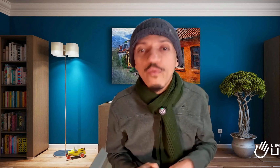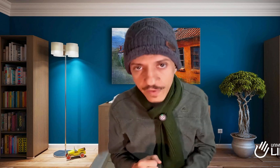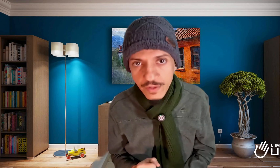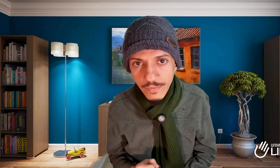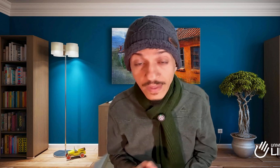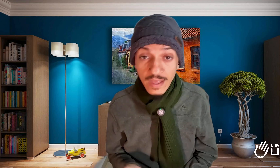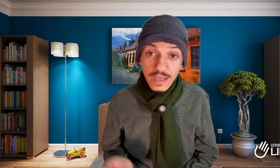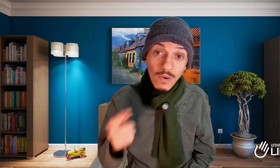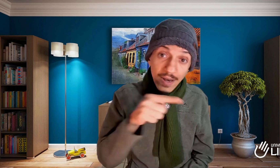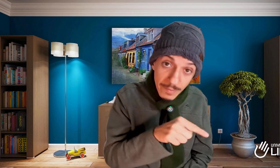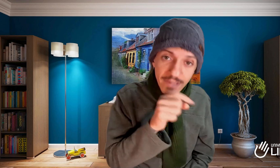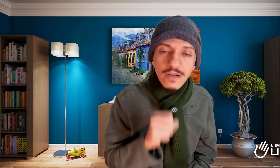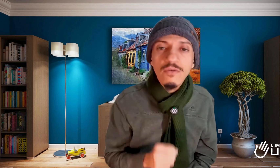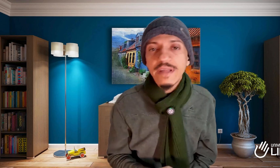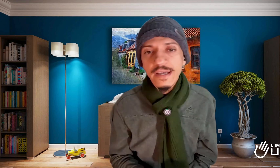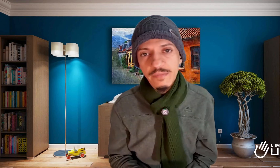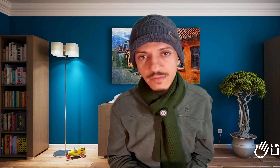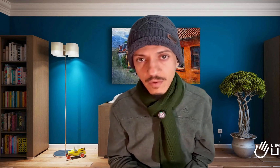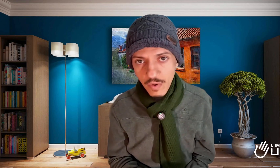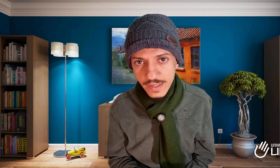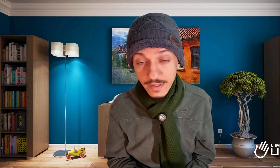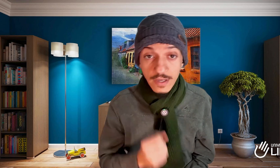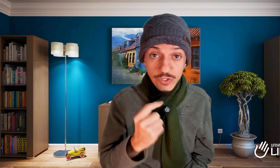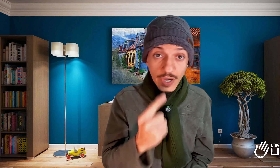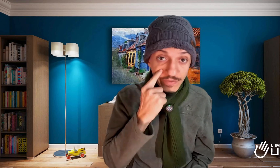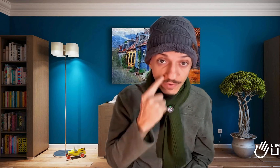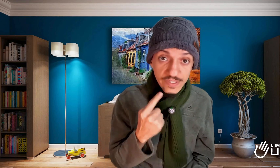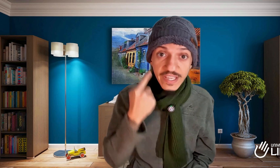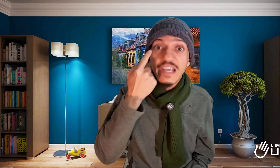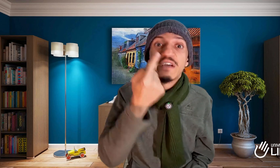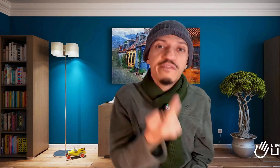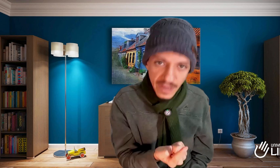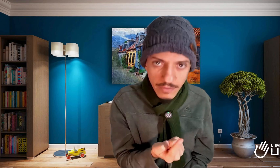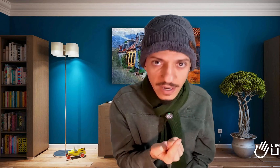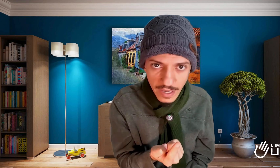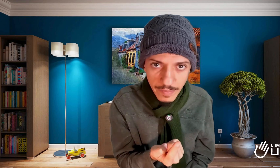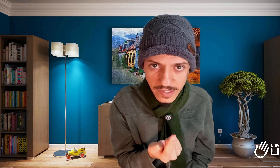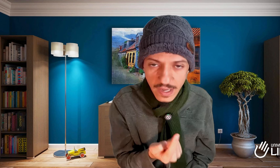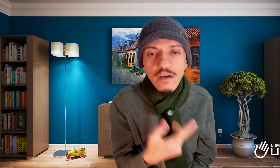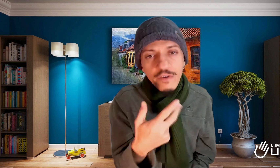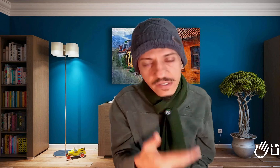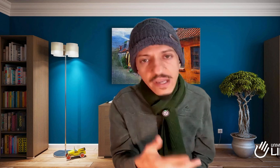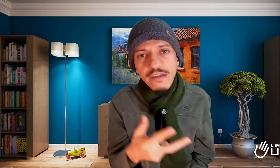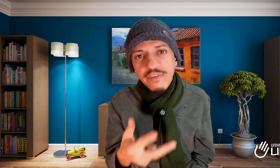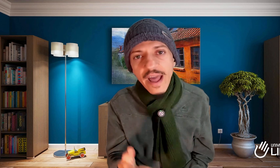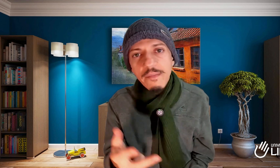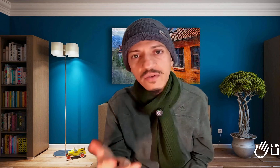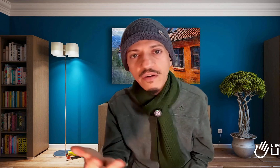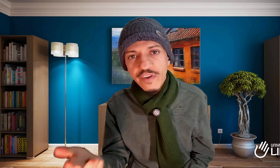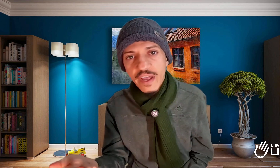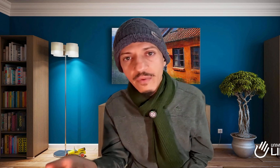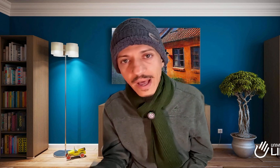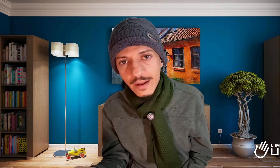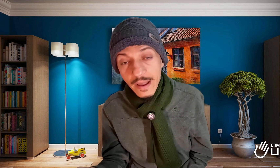ouvindo. E com a Libras acontece a mesma coisa. Só de você ir vendo a Libras, você vai absorvendo ela. Mas